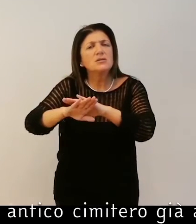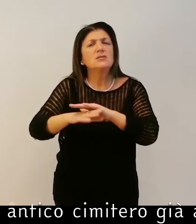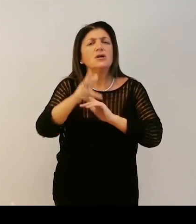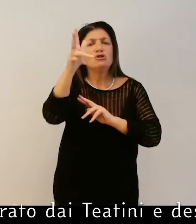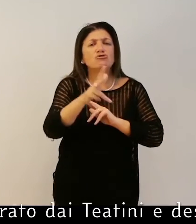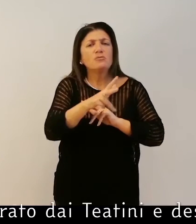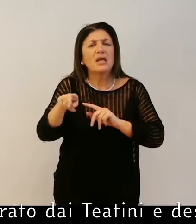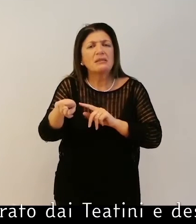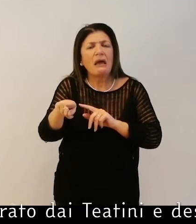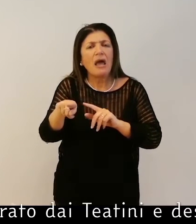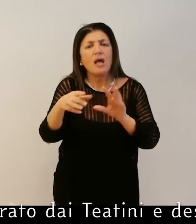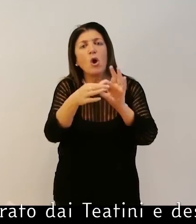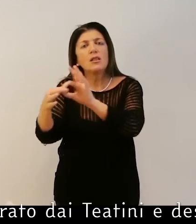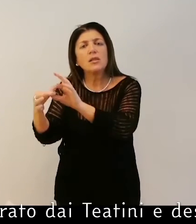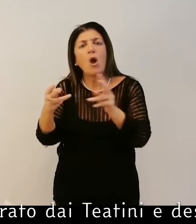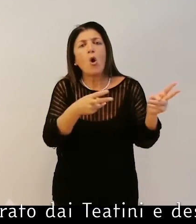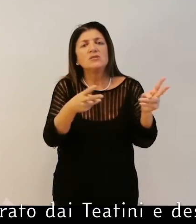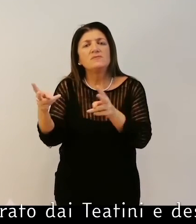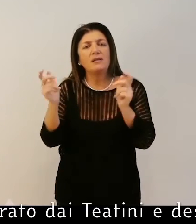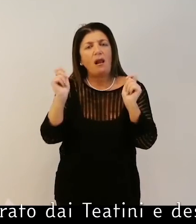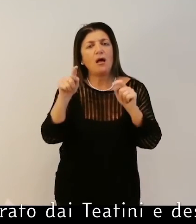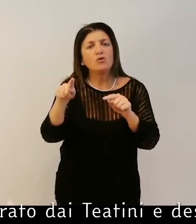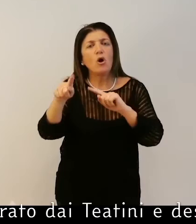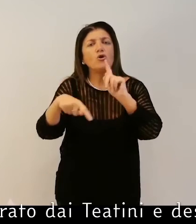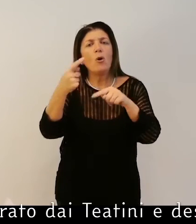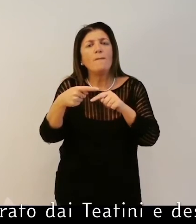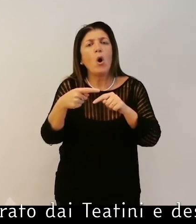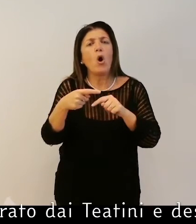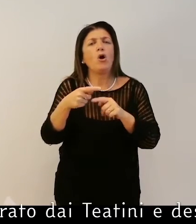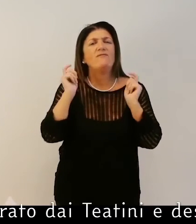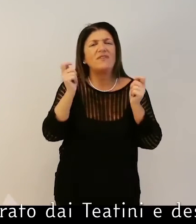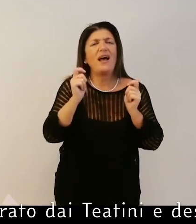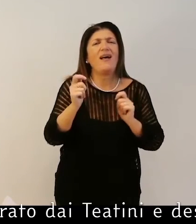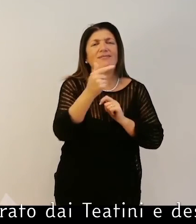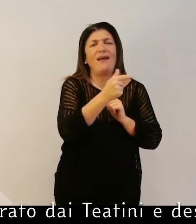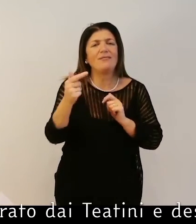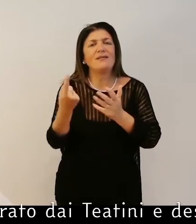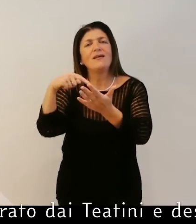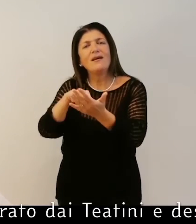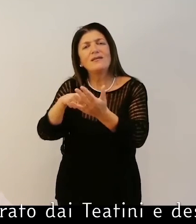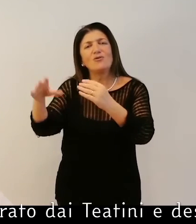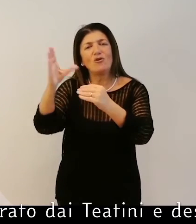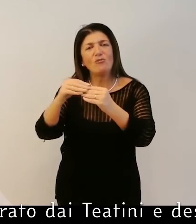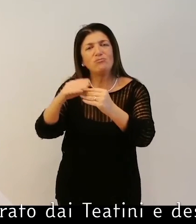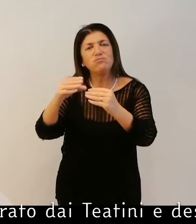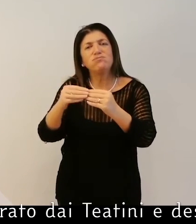antoniano, poi recuperato dai teatini e destinato alla sepoltura dei benefattori.